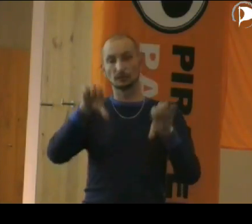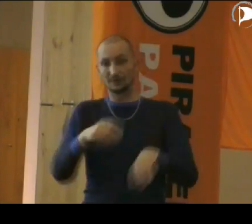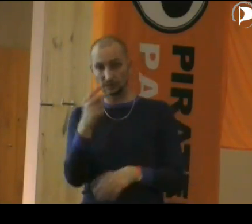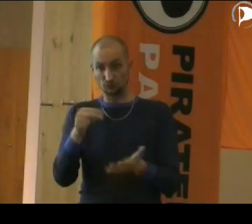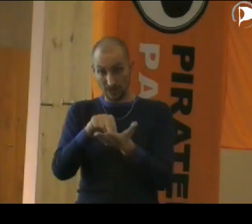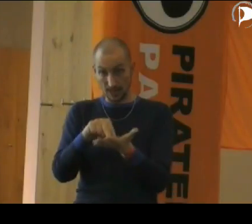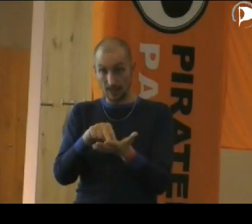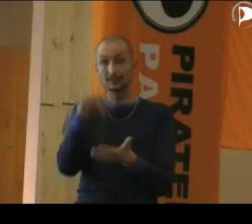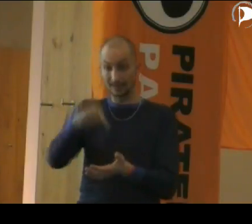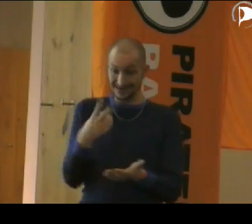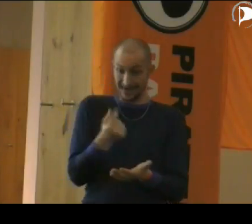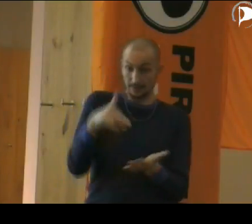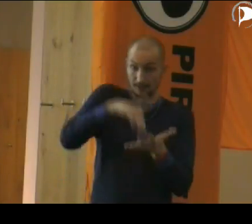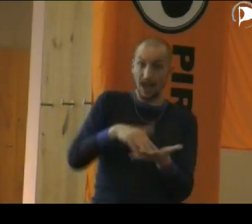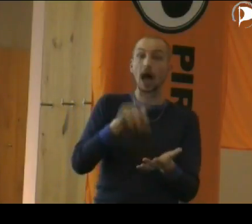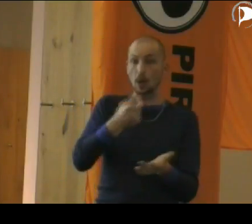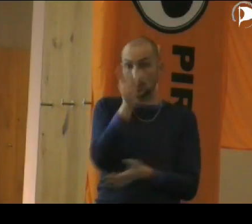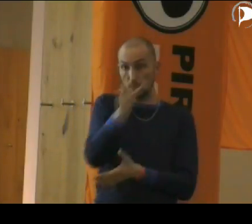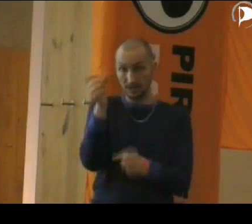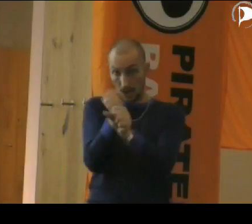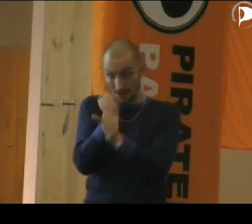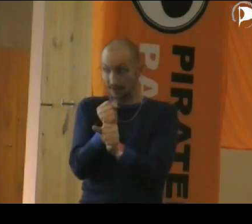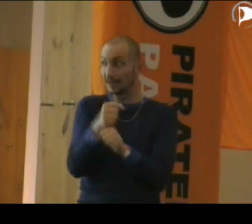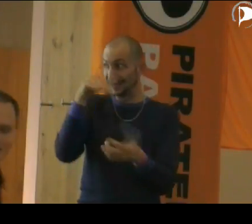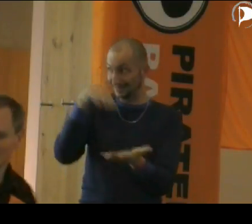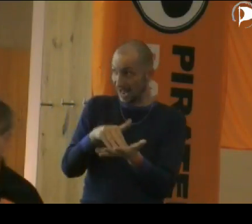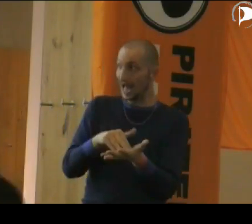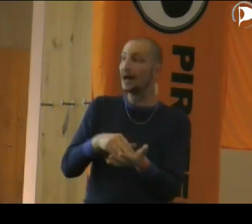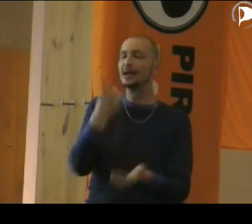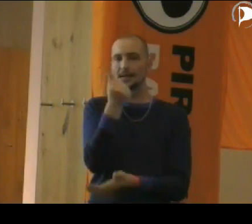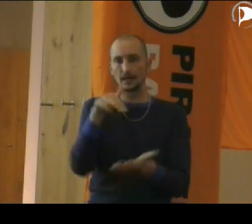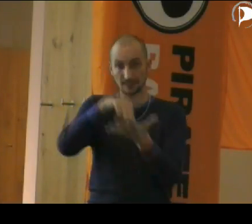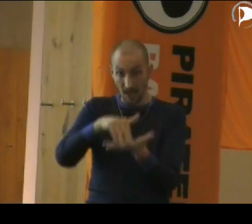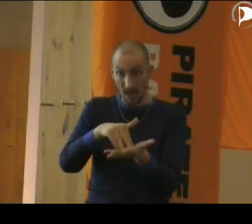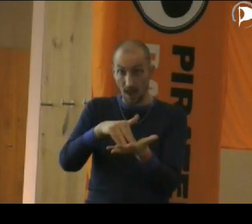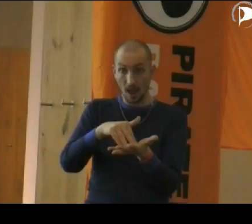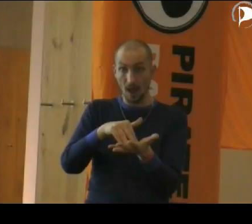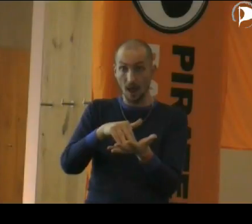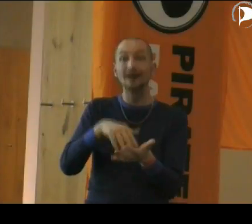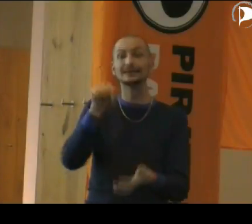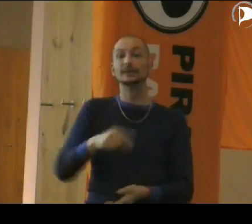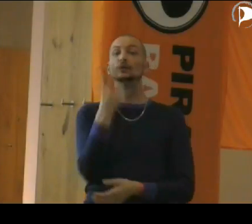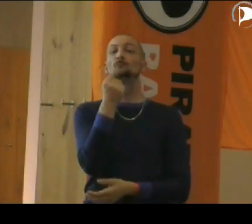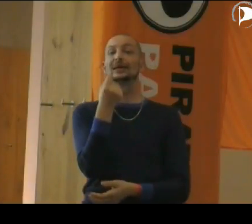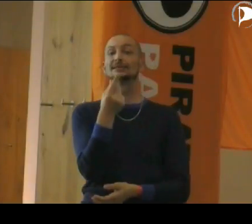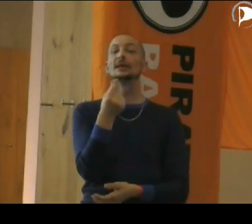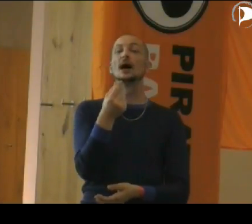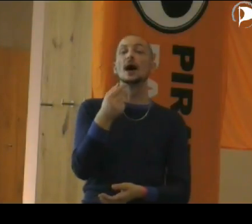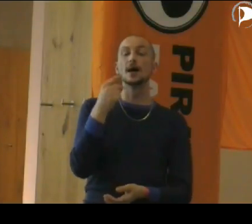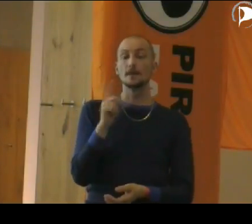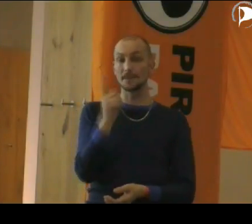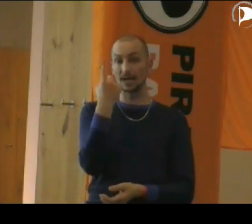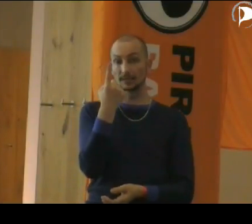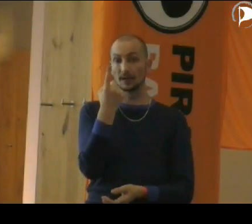und das personal mit einer ladung gesichert das geld da ist da hat wie jedes jahr schatzmeister wesentlich